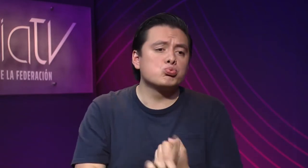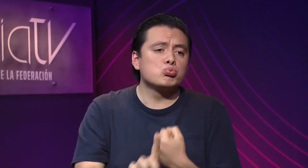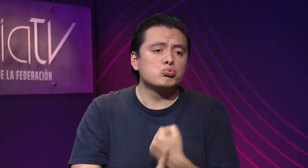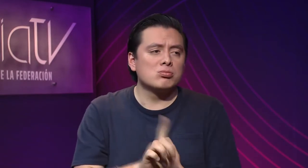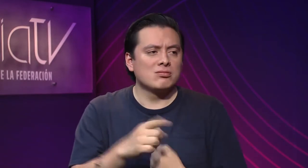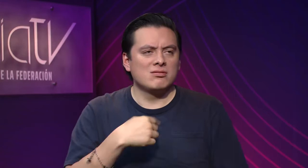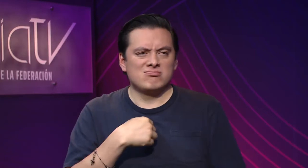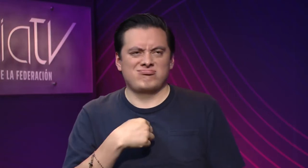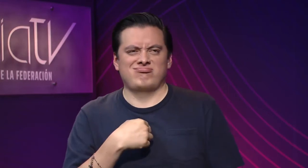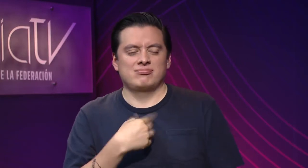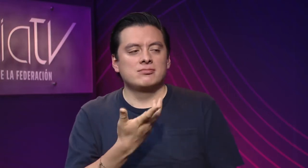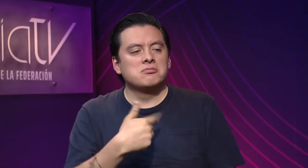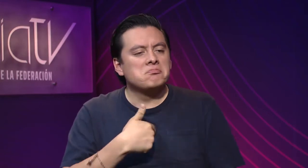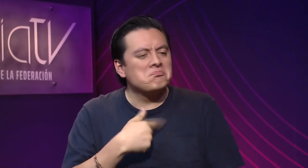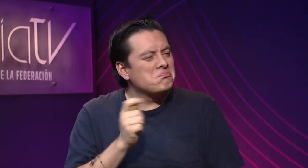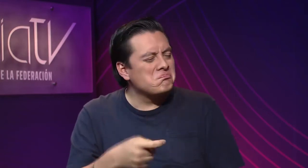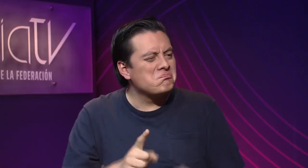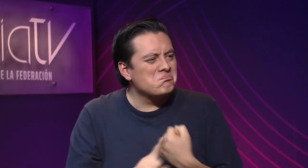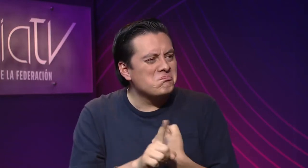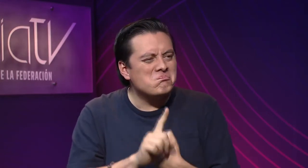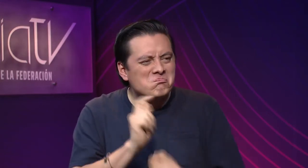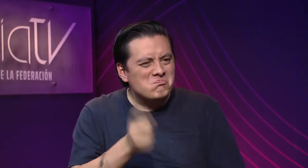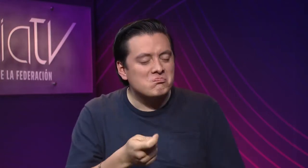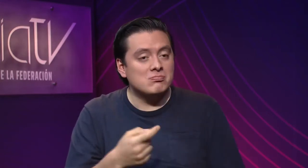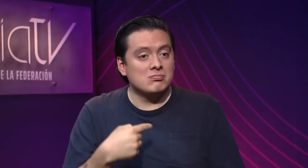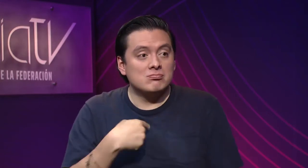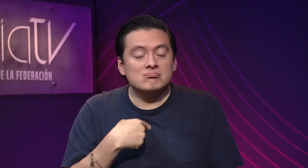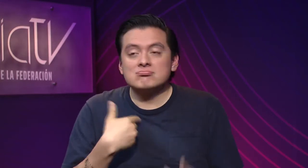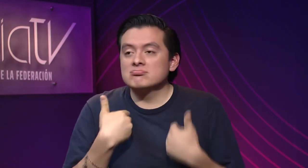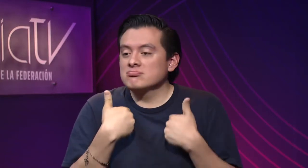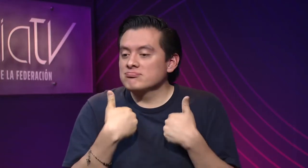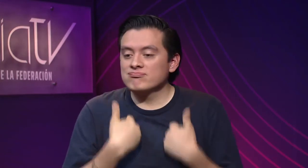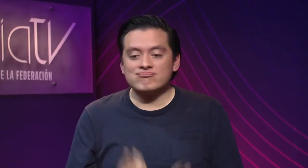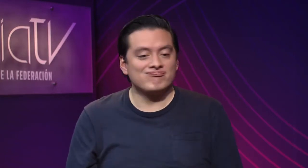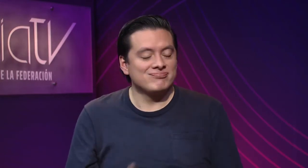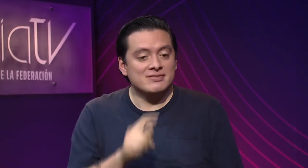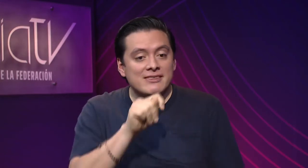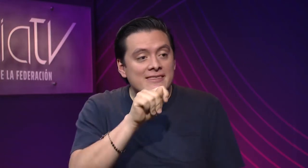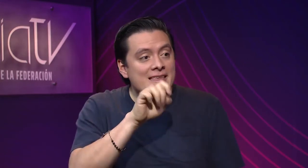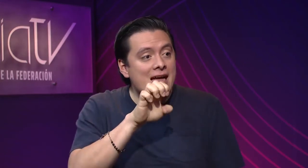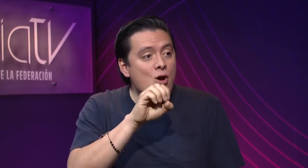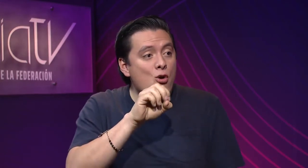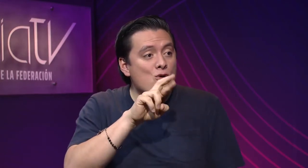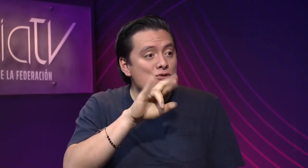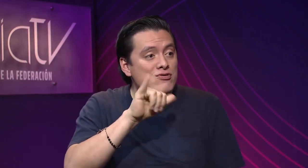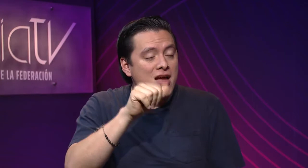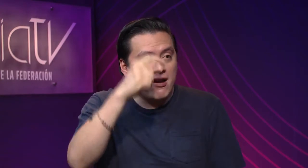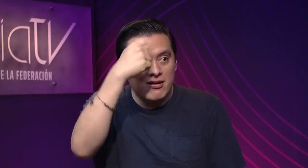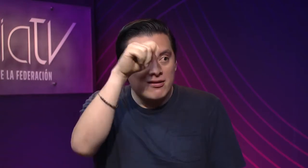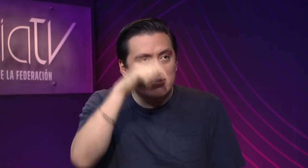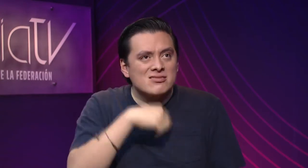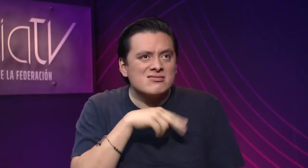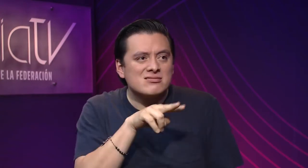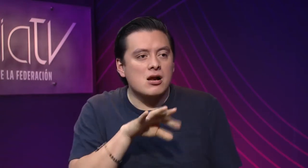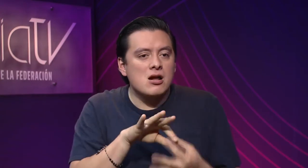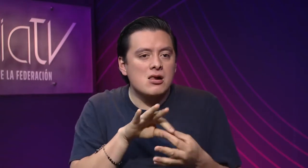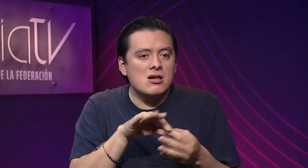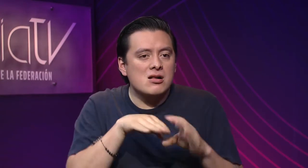limitante cultural, porque yo lo que veo mucho es que los sordos se sienten muy limitados para salir adelante, ¿no?